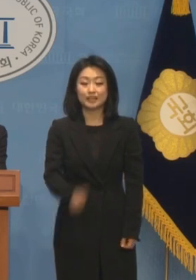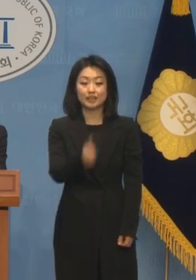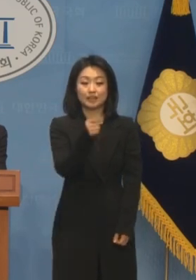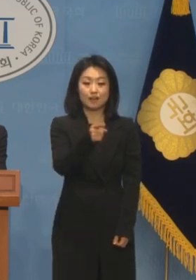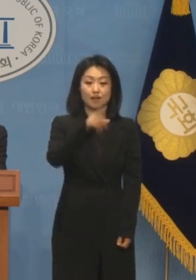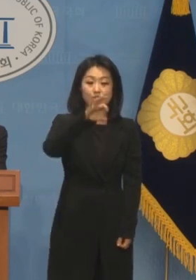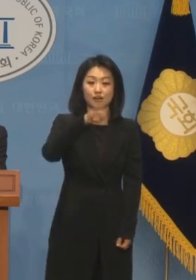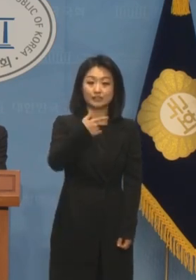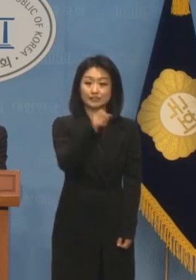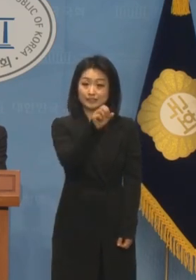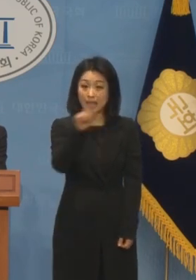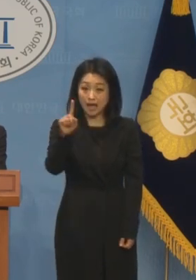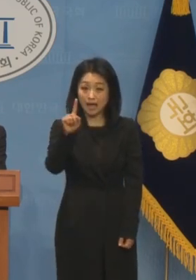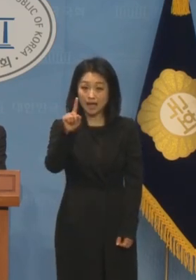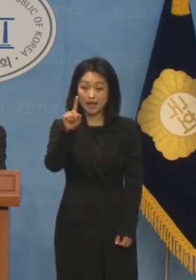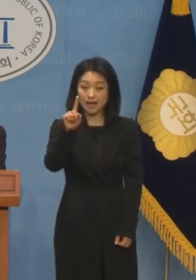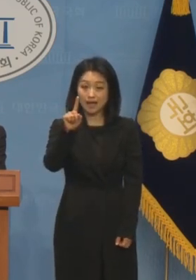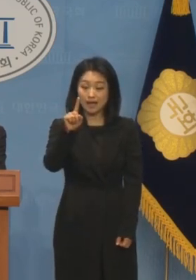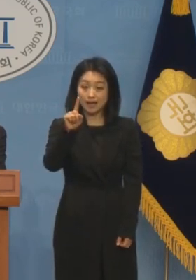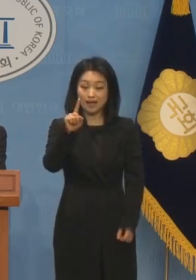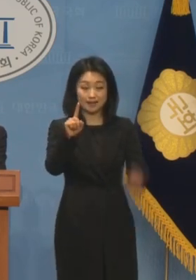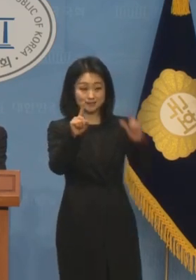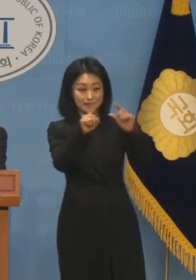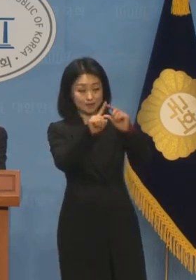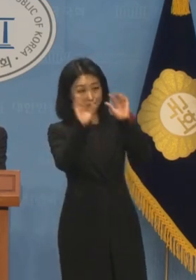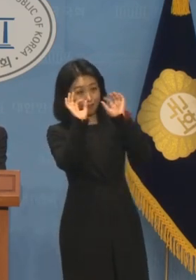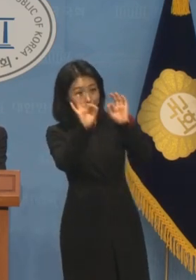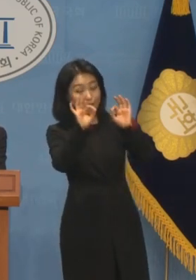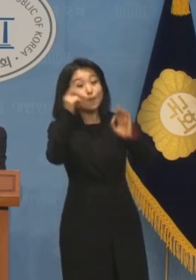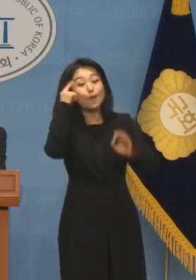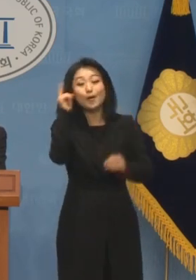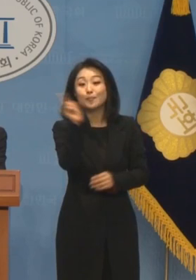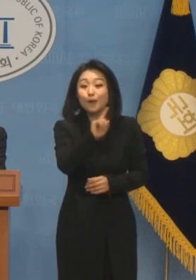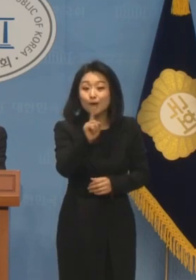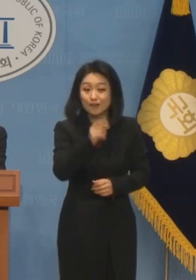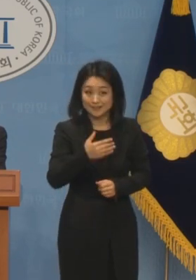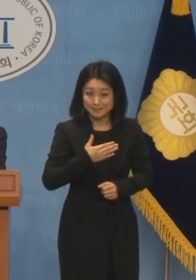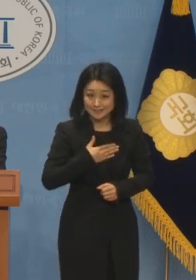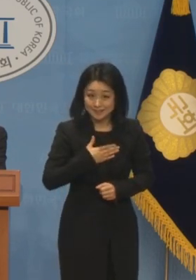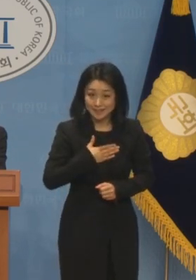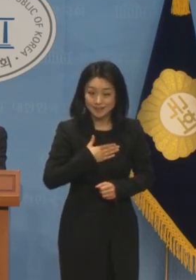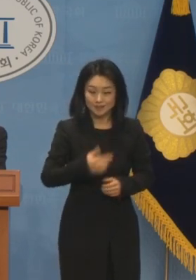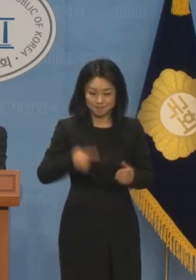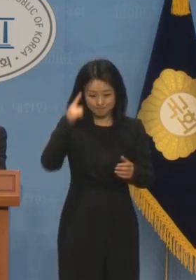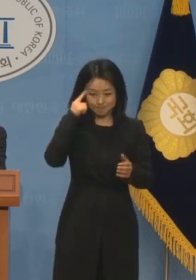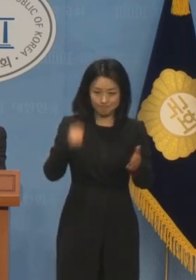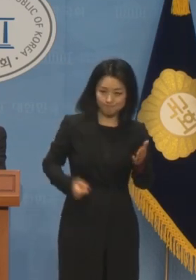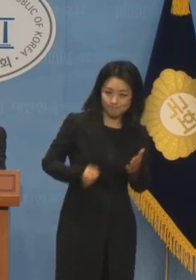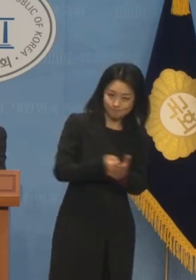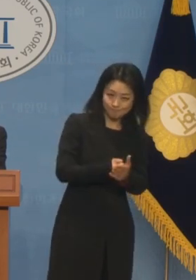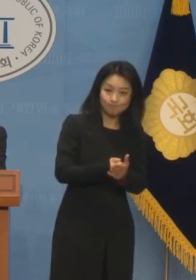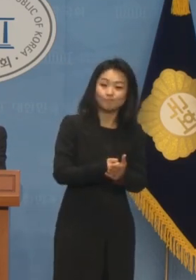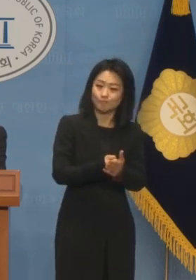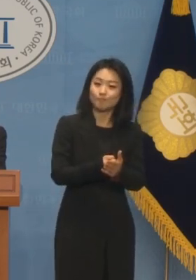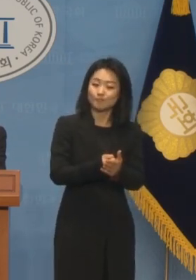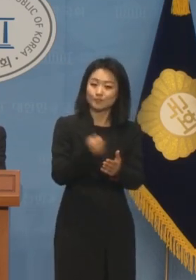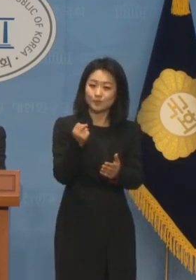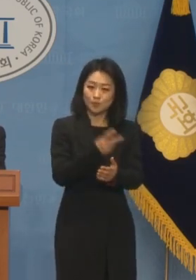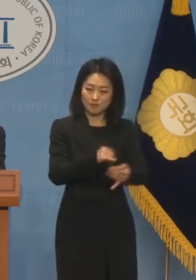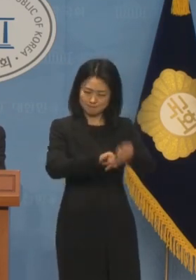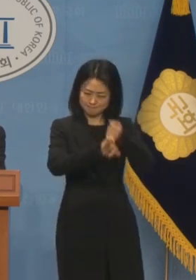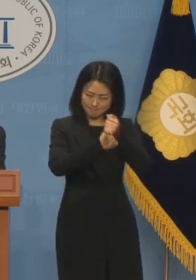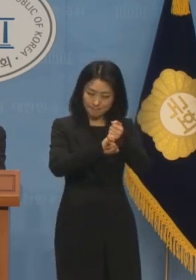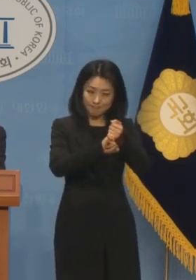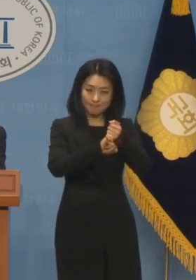허은하 후보 하면 어떤 단어들이 생각나십니까? 저는 소신, 용기,